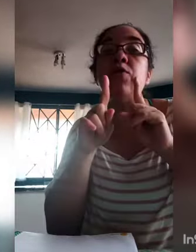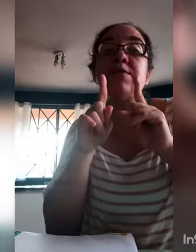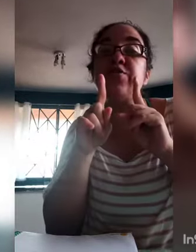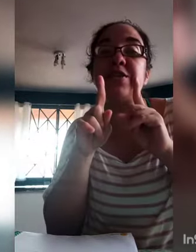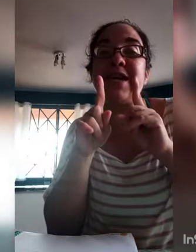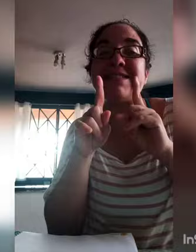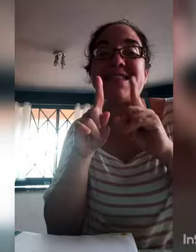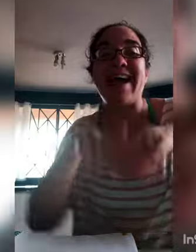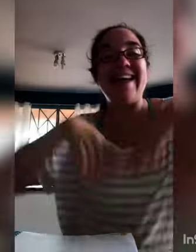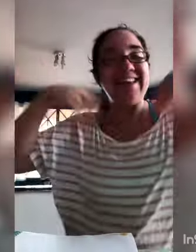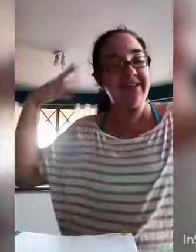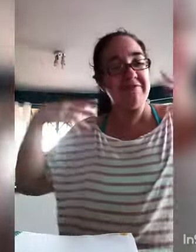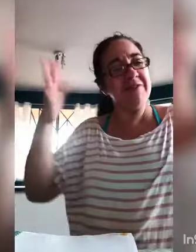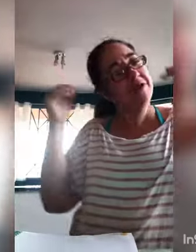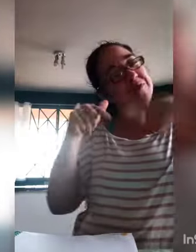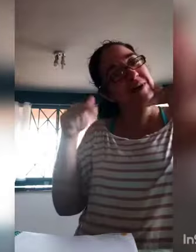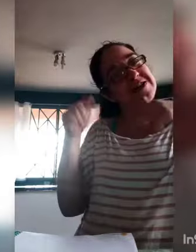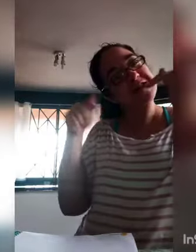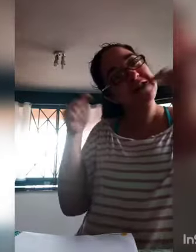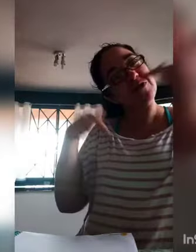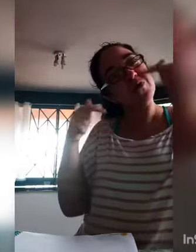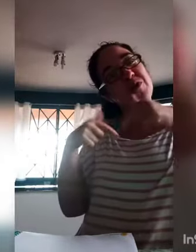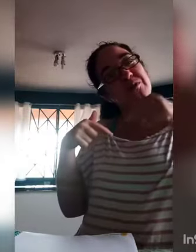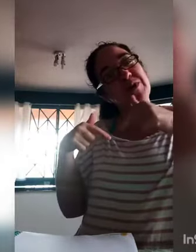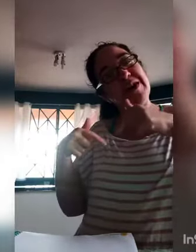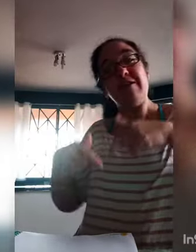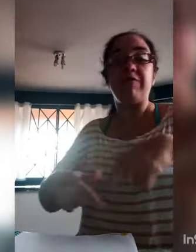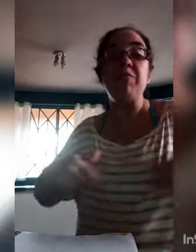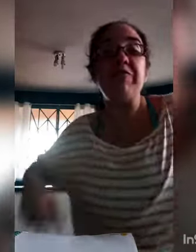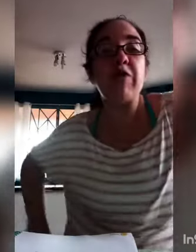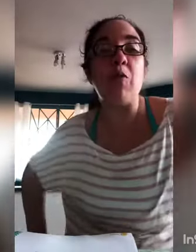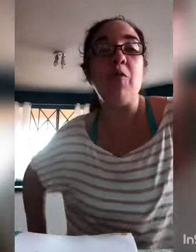se esqueça. Envia foto pra gente aqui no grupo. Vamos ver como é